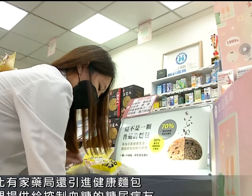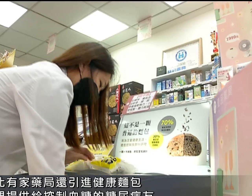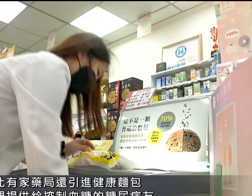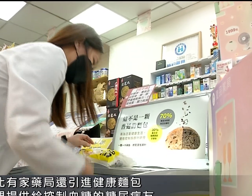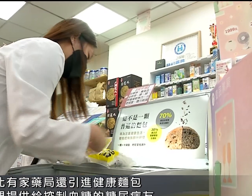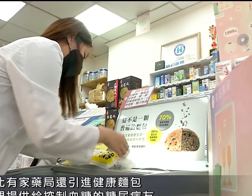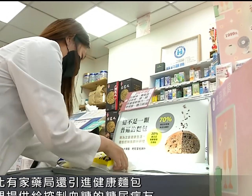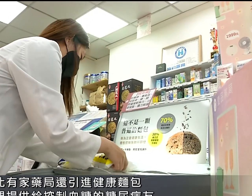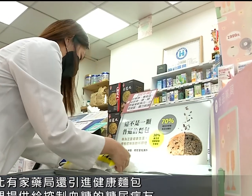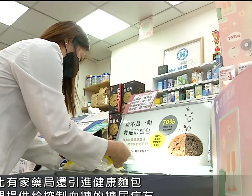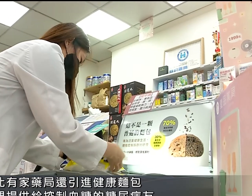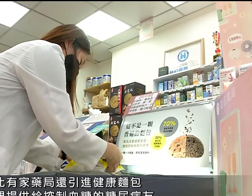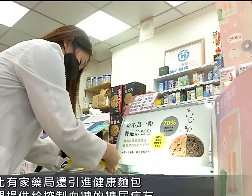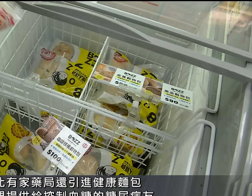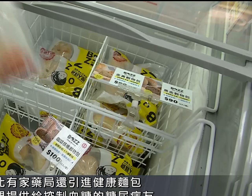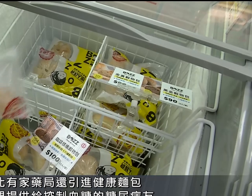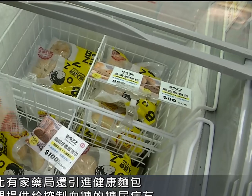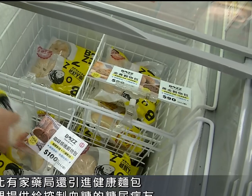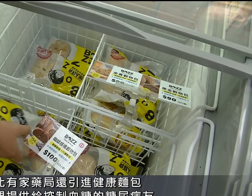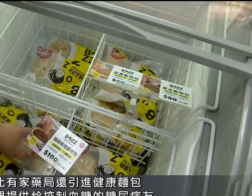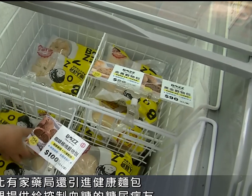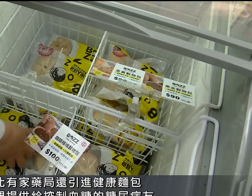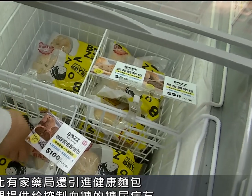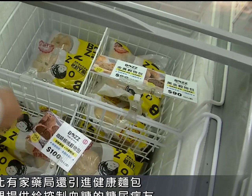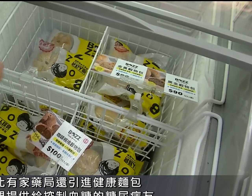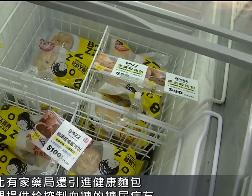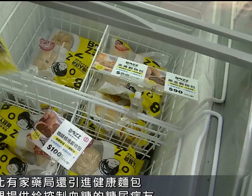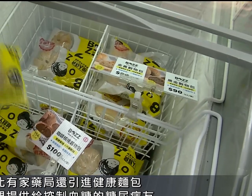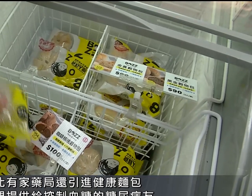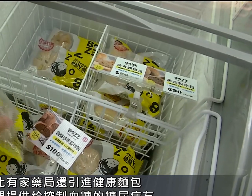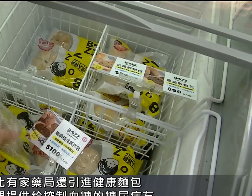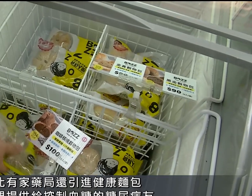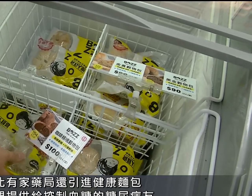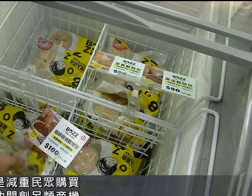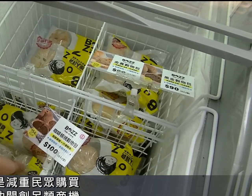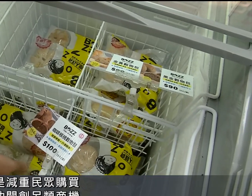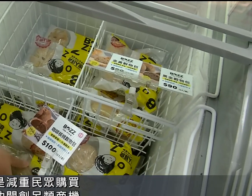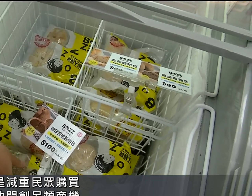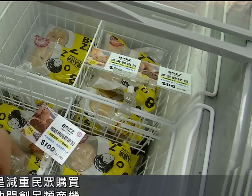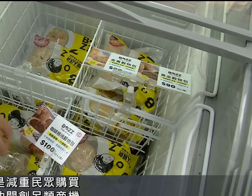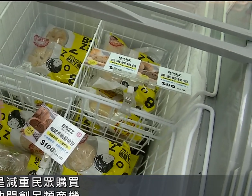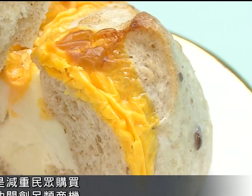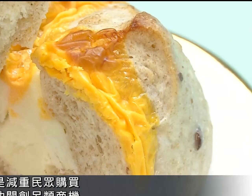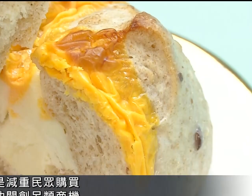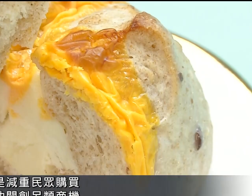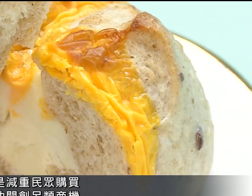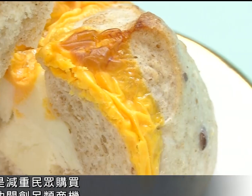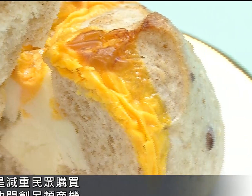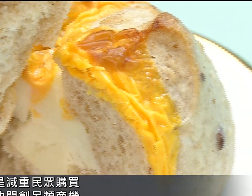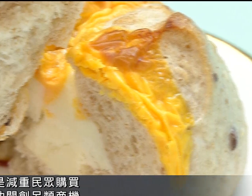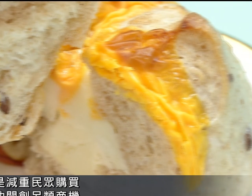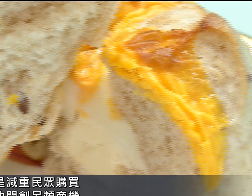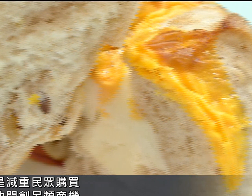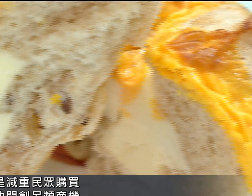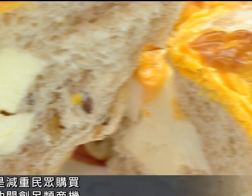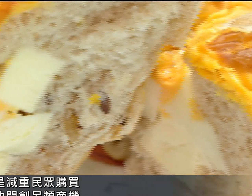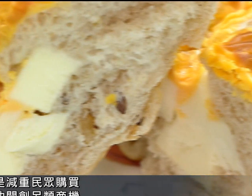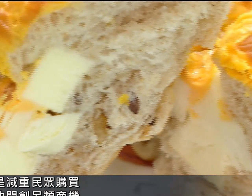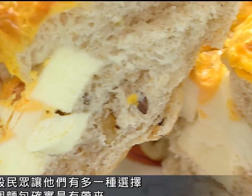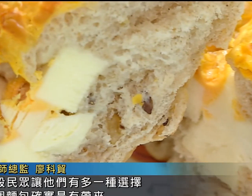进健康面包，专门提供给控制血糖的糖尿病友或是减重民众购买，成功开创另类商机。 是一般民众，